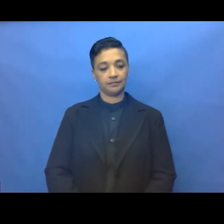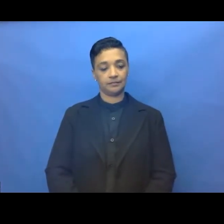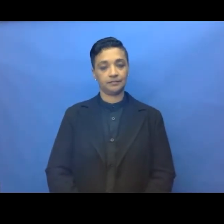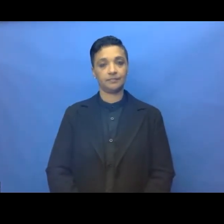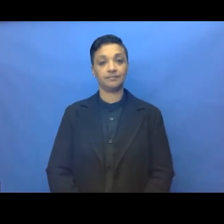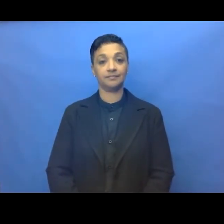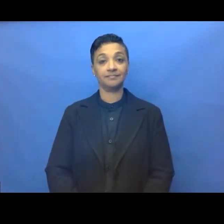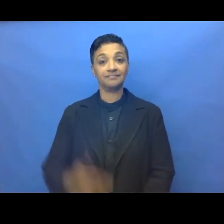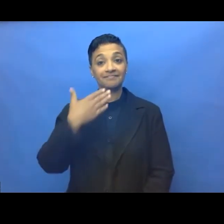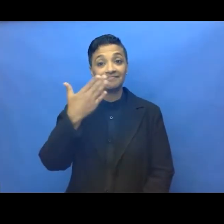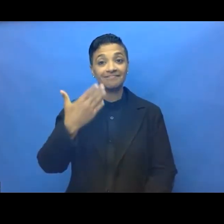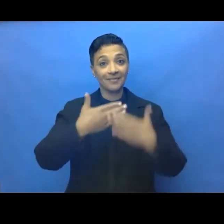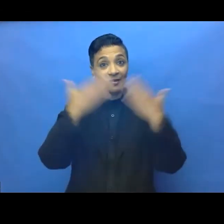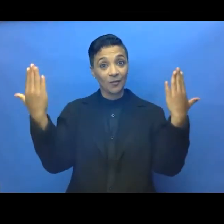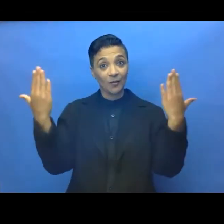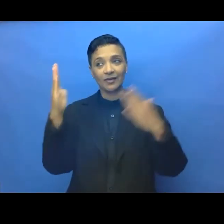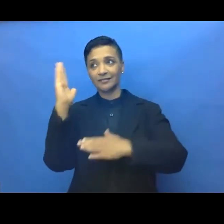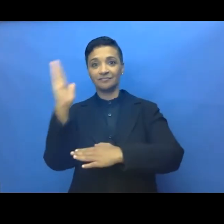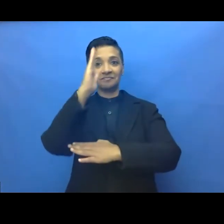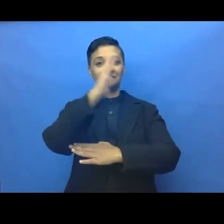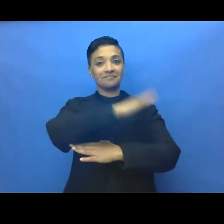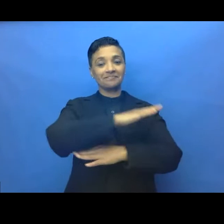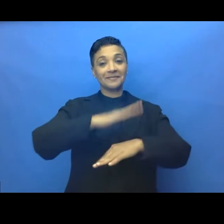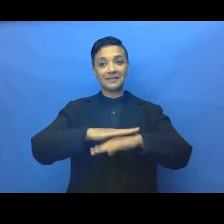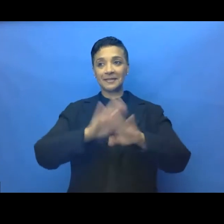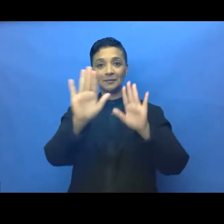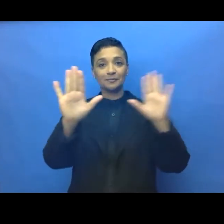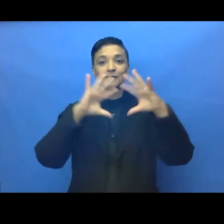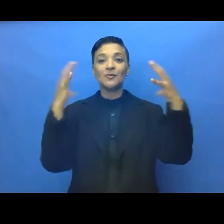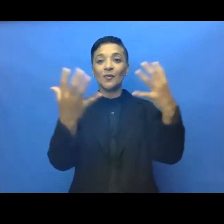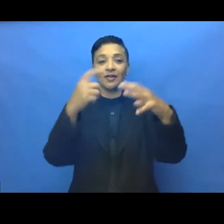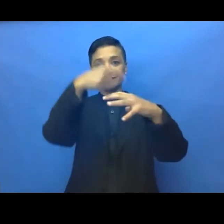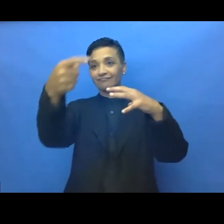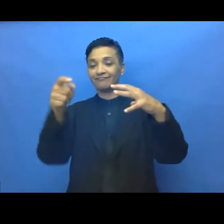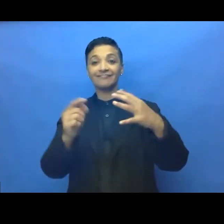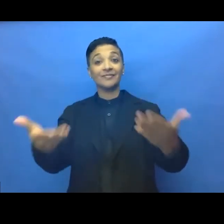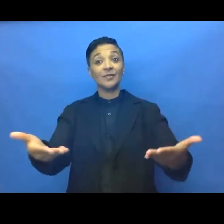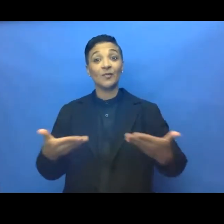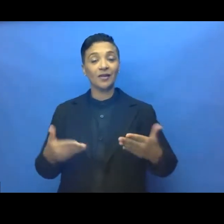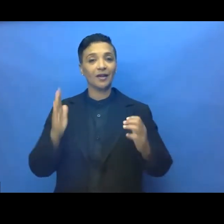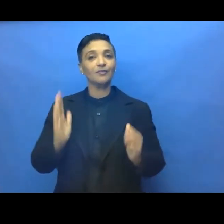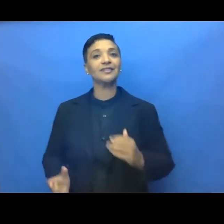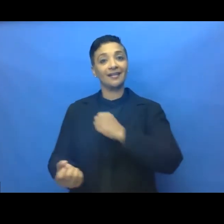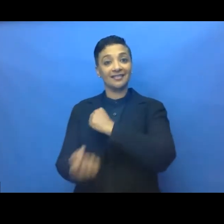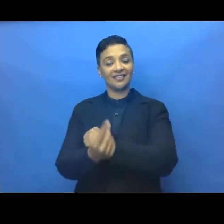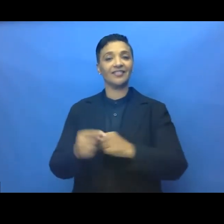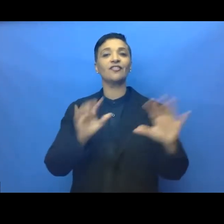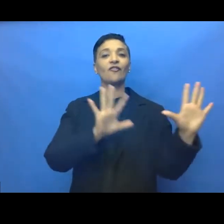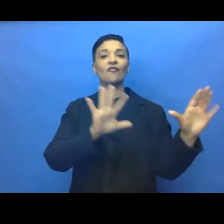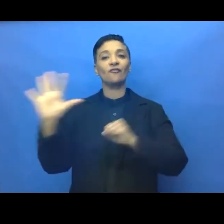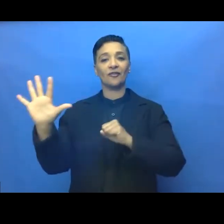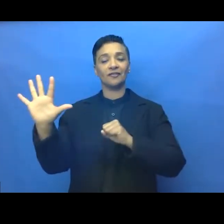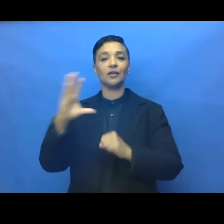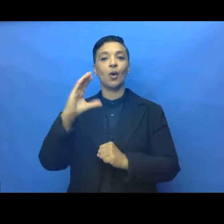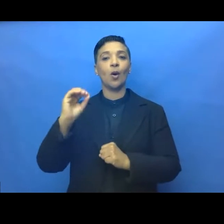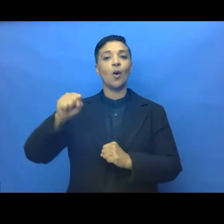Hello, good morning, good afternoon, and good evening, everyone. Welcome. Bonjour, bon après-midi, bonsoir à tous.